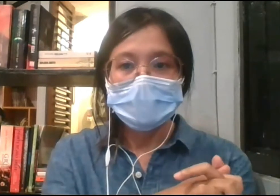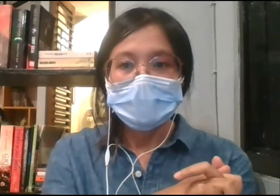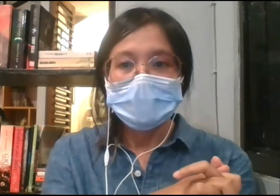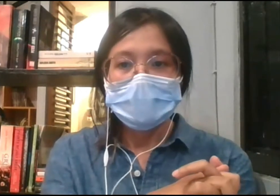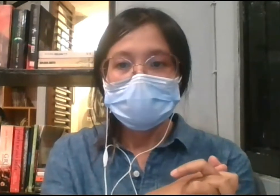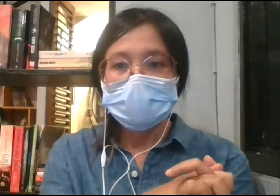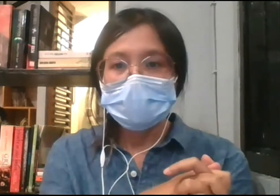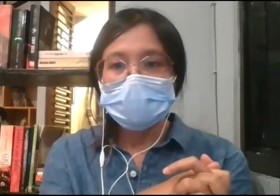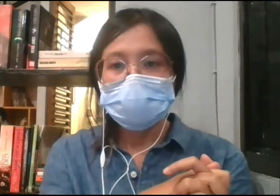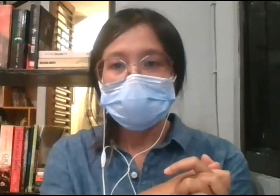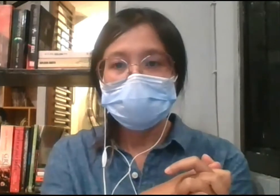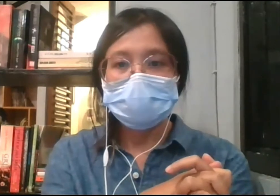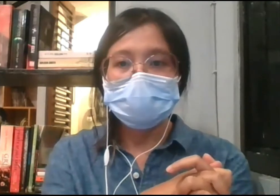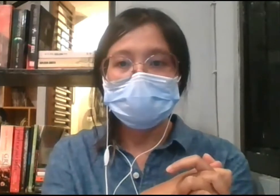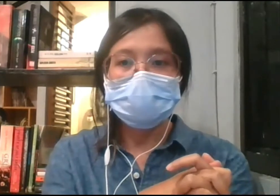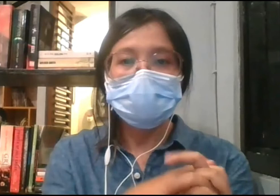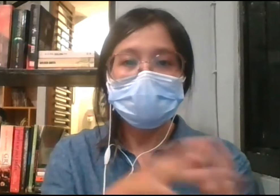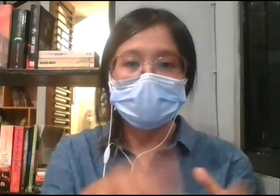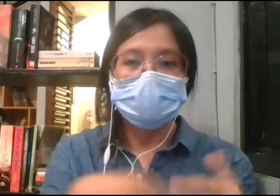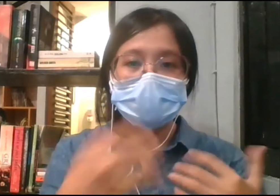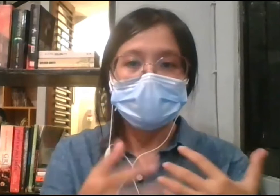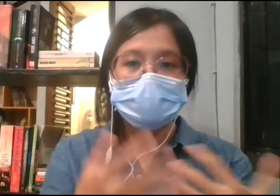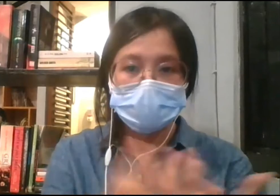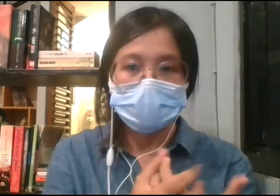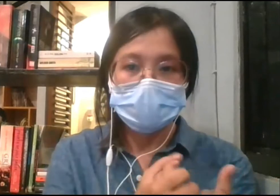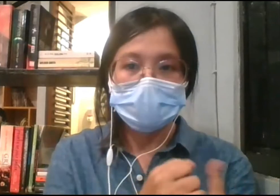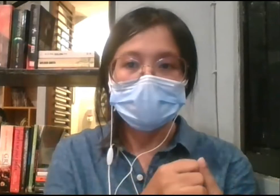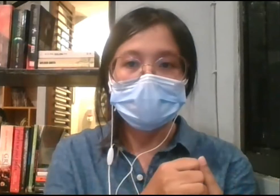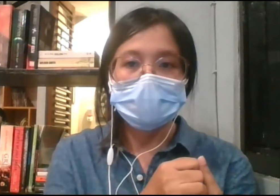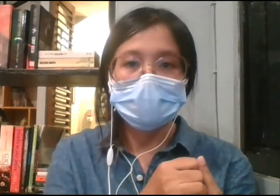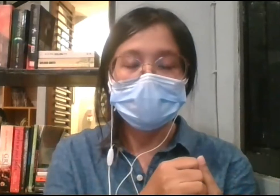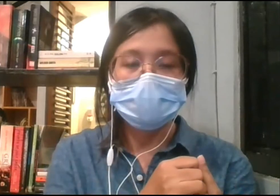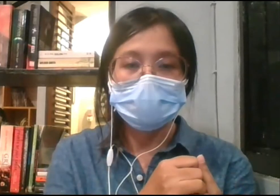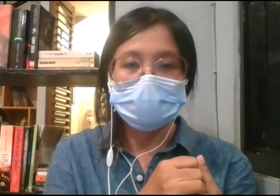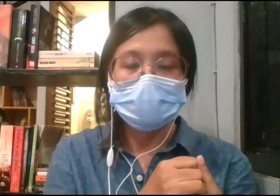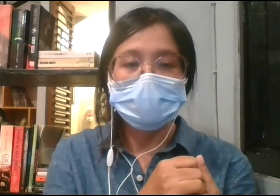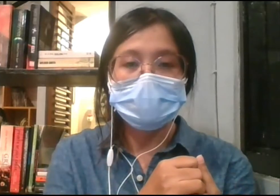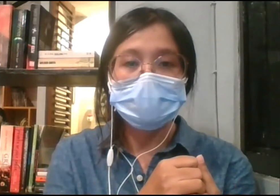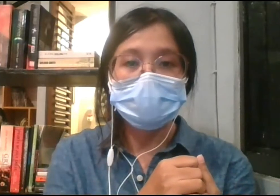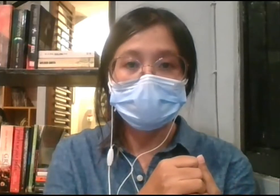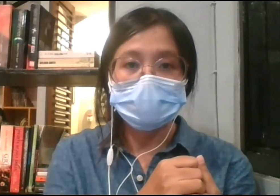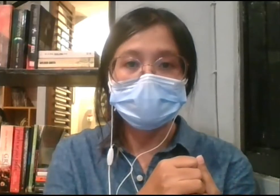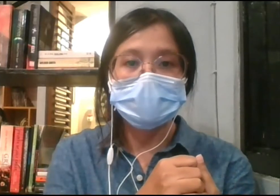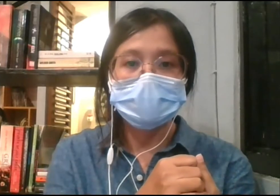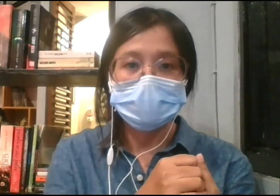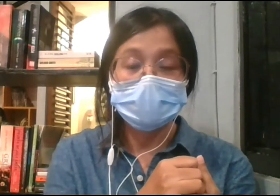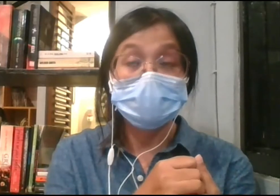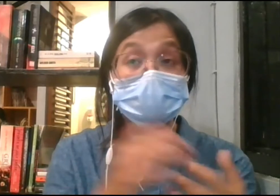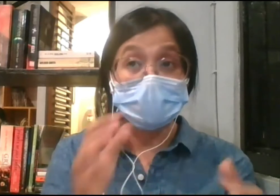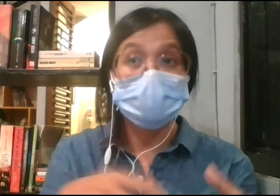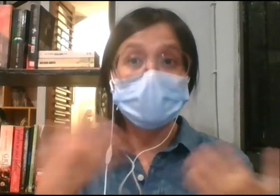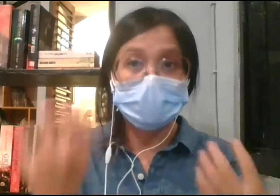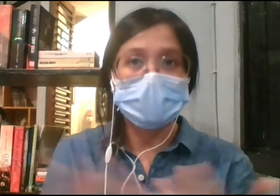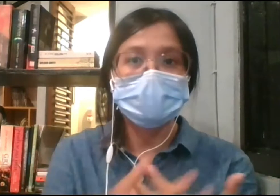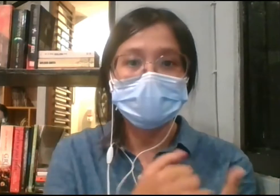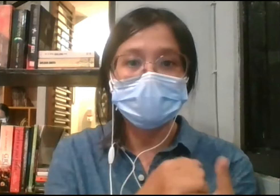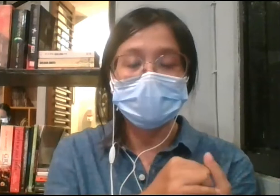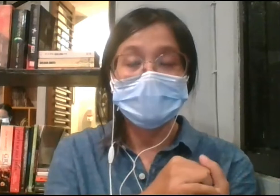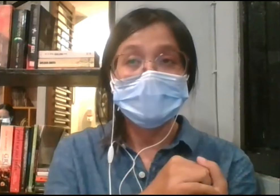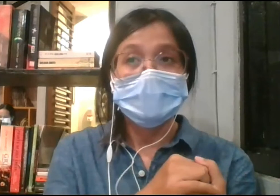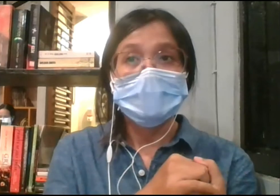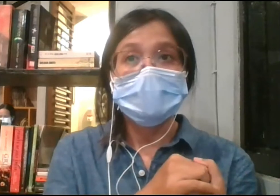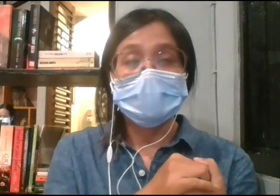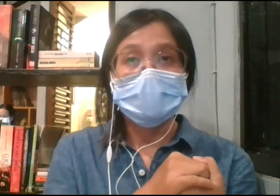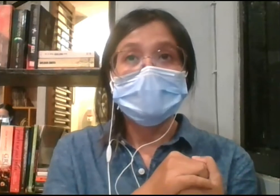ya. Nah, untuk mengeksplorasi kata-kata itu, tentu saja itu proses panjang ya, dan perlu berlatih